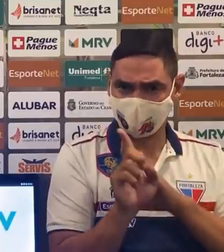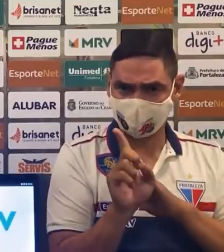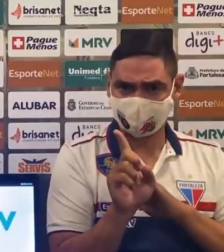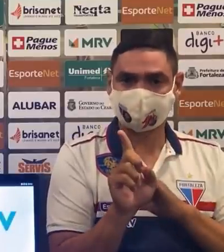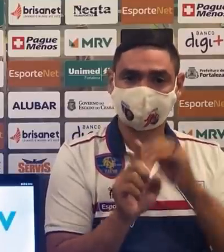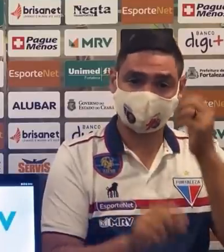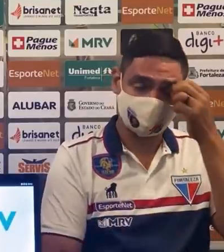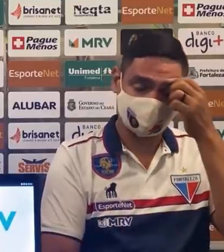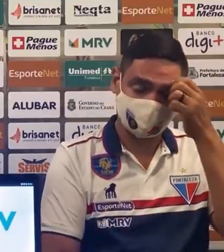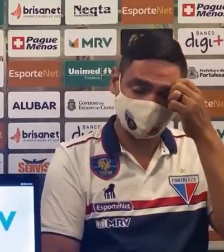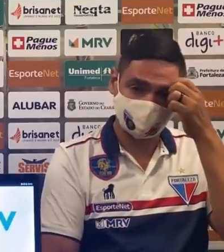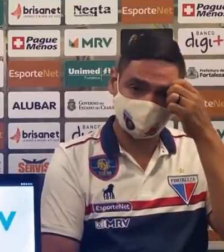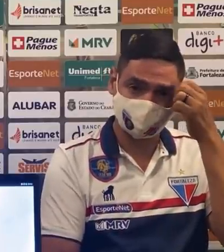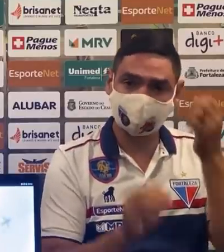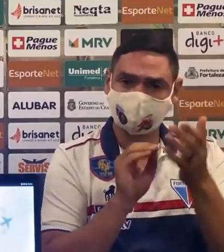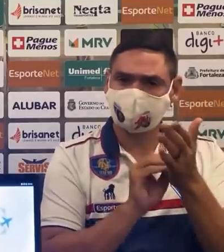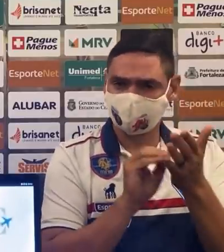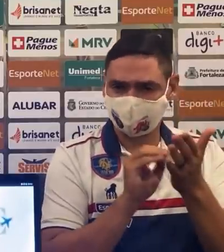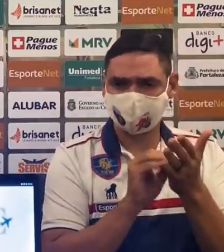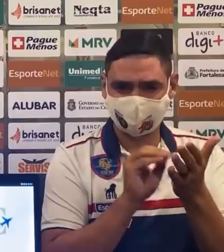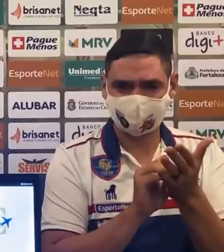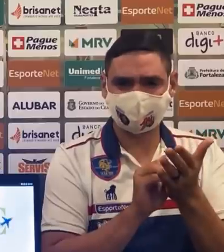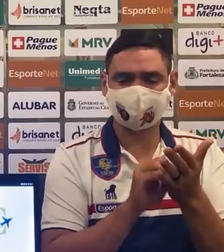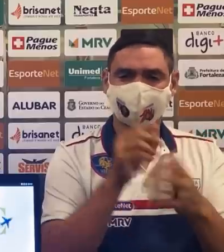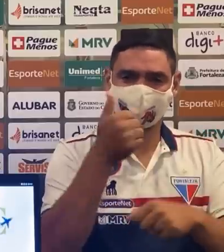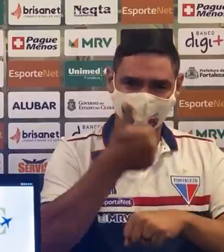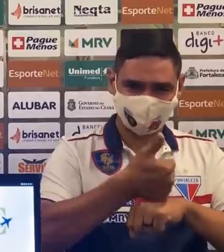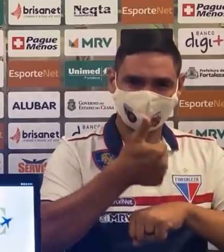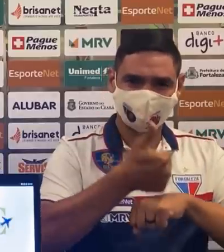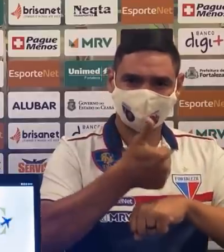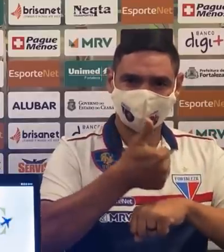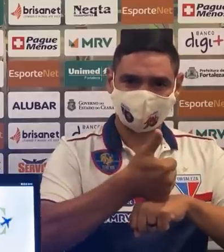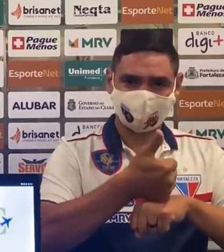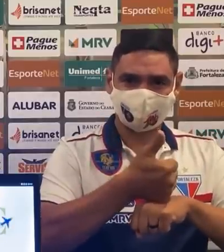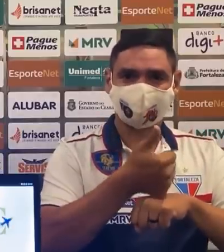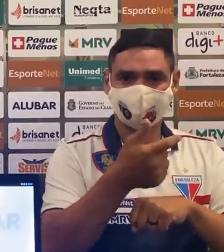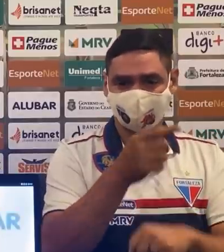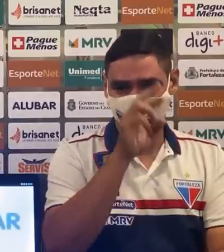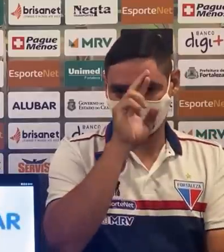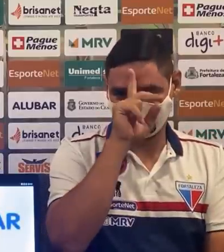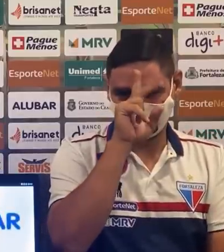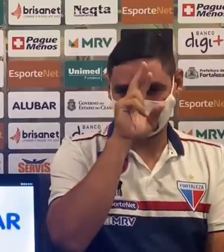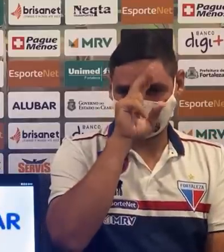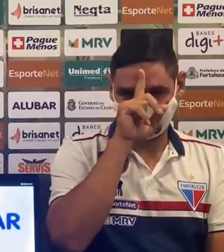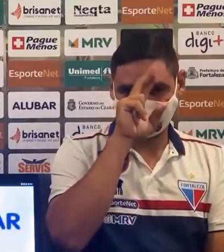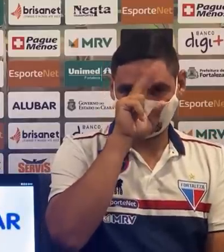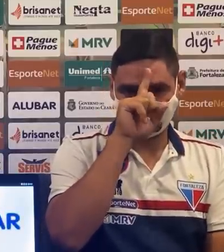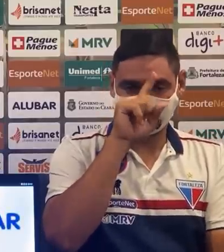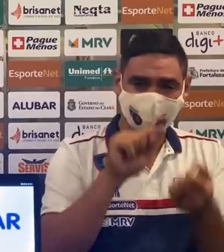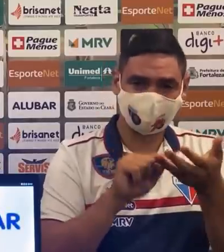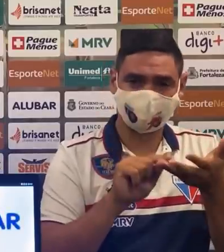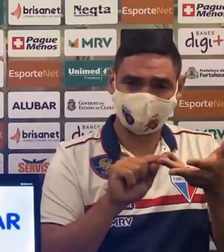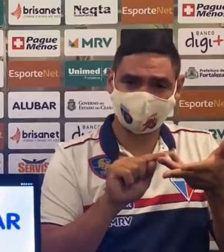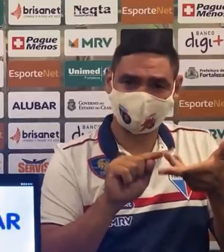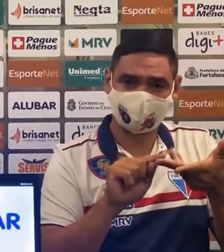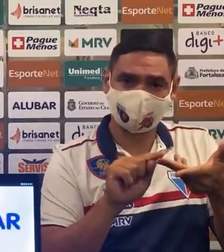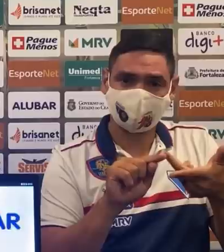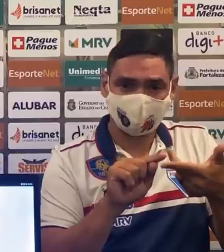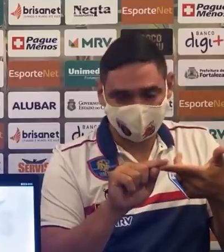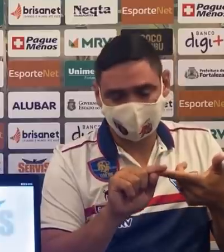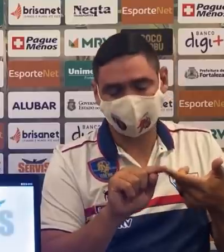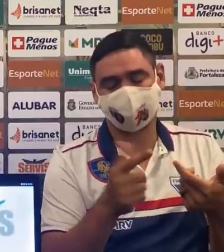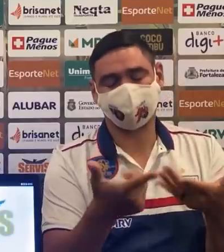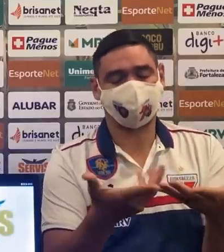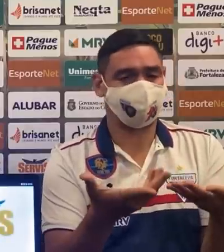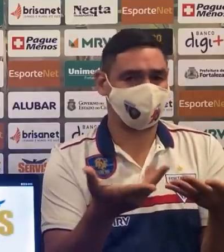faltou muita coisa, principalmente no primeiro tempo. A gente foi falho e deixou muito a desejar em